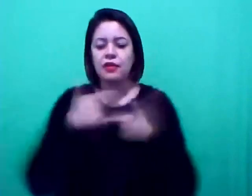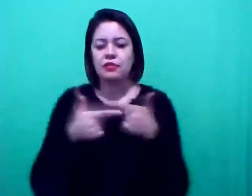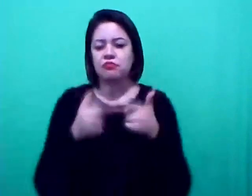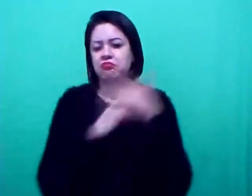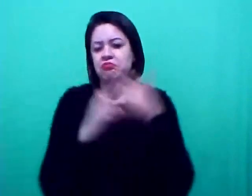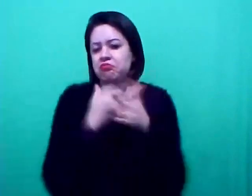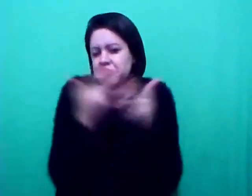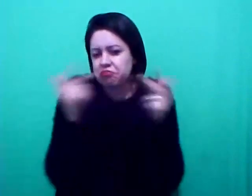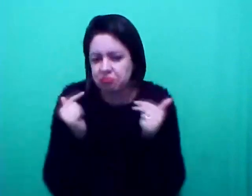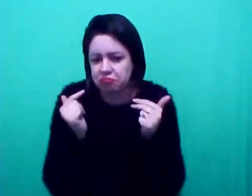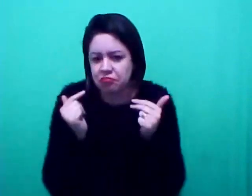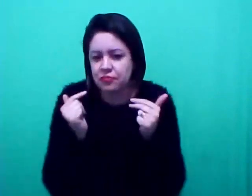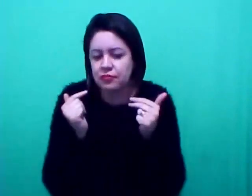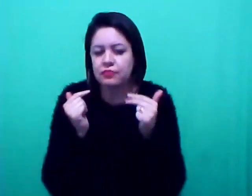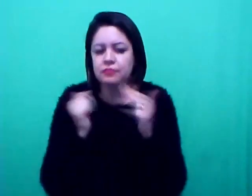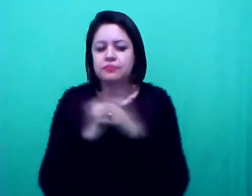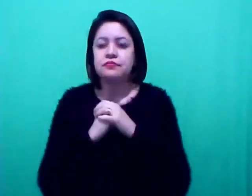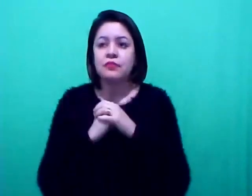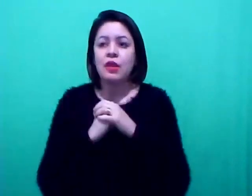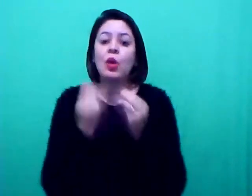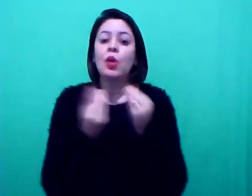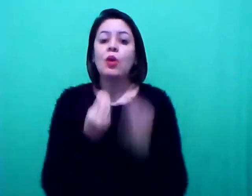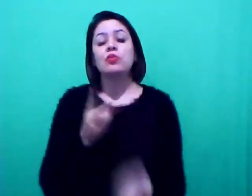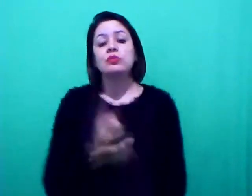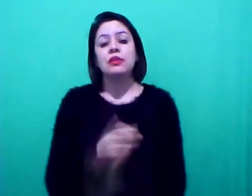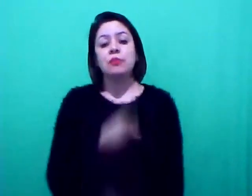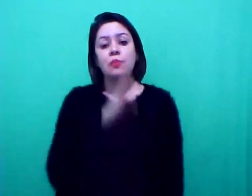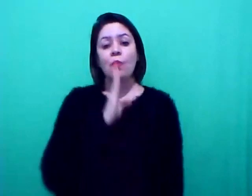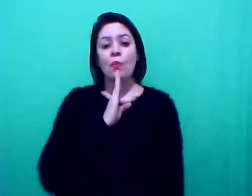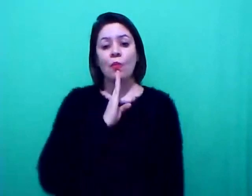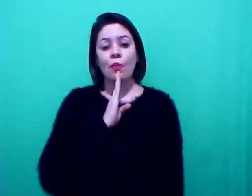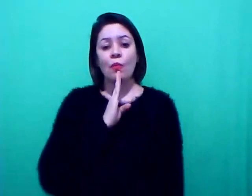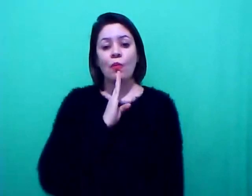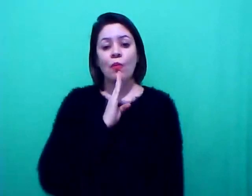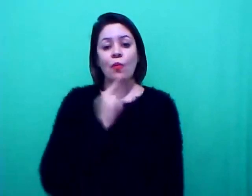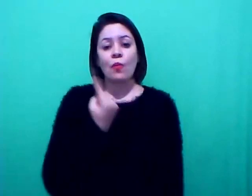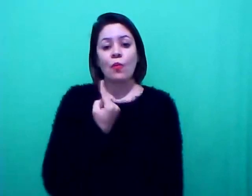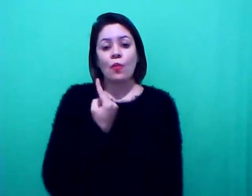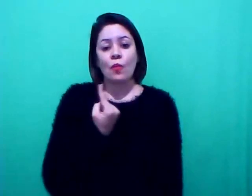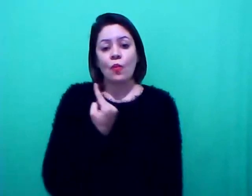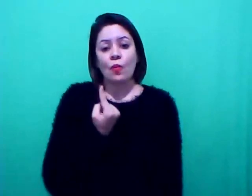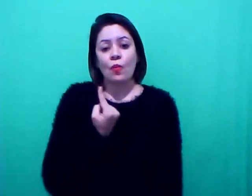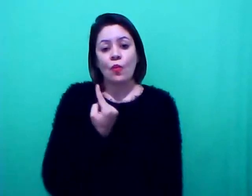Você já viu algum surdo trabalhando dentro de uma empresa? Qual o tipo de trabalho que ele faz? Ele sempre está calado,